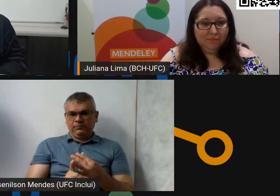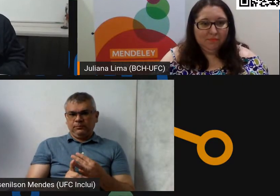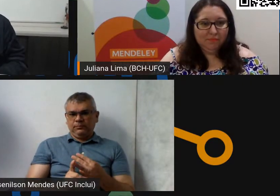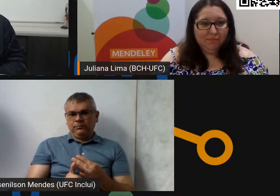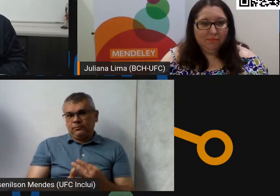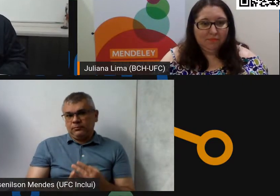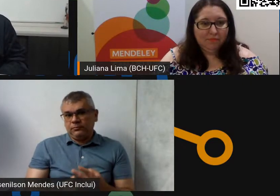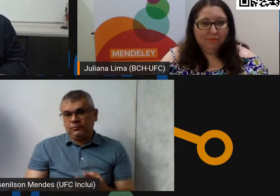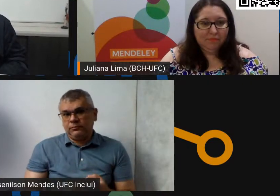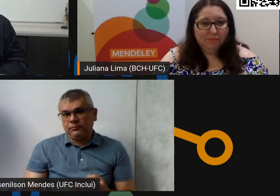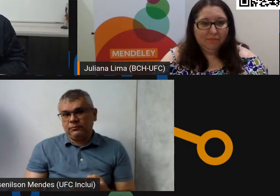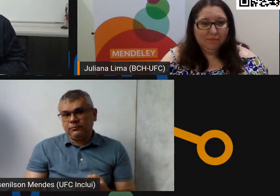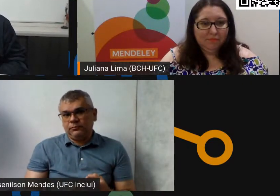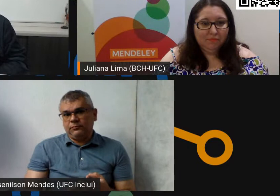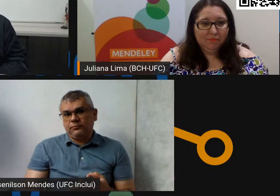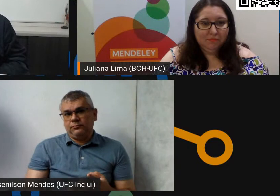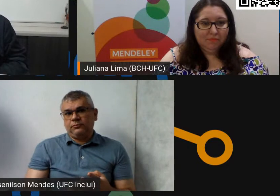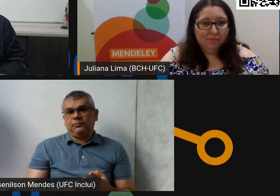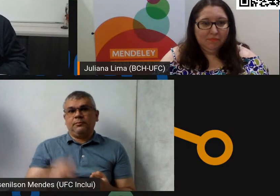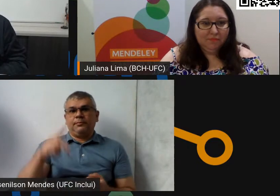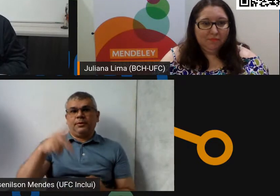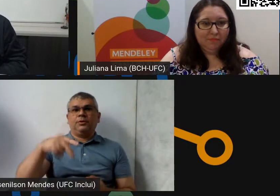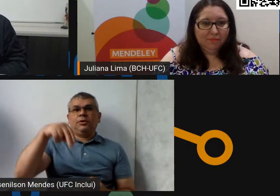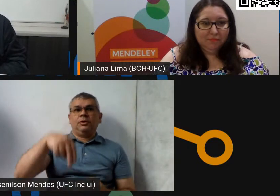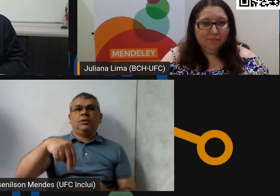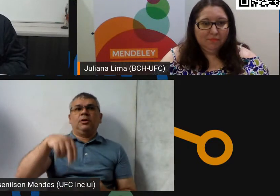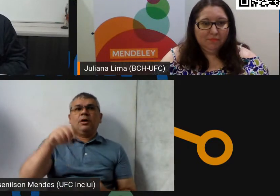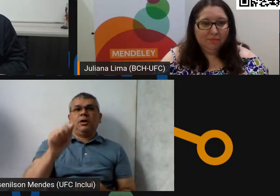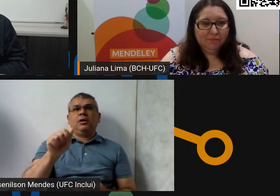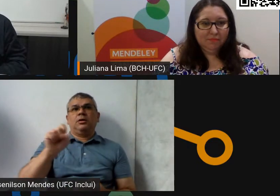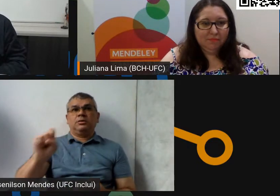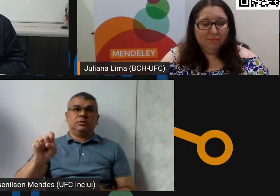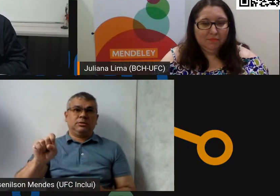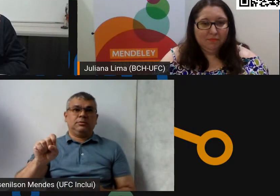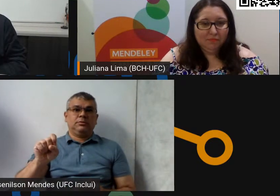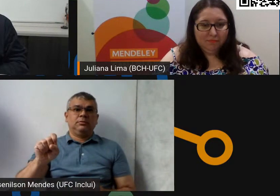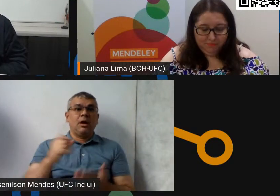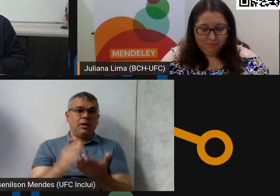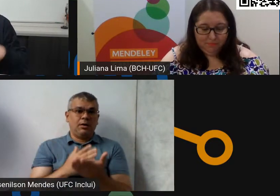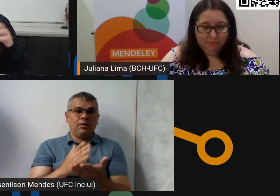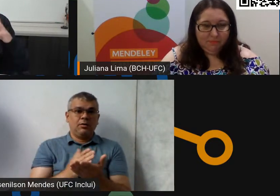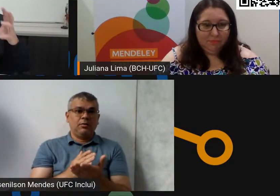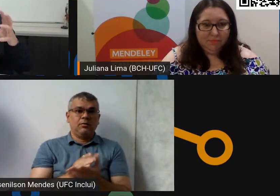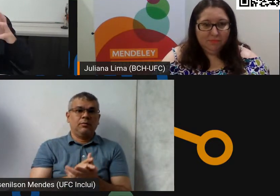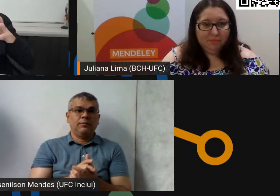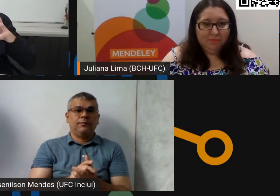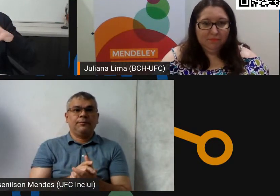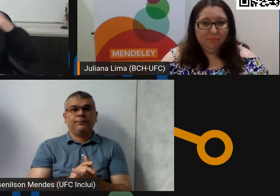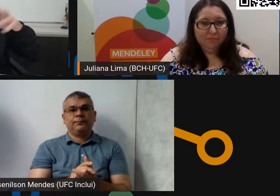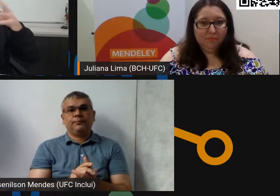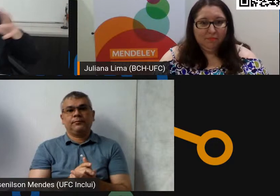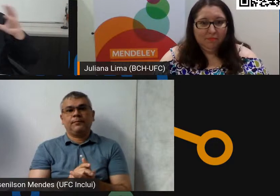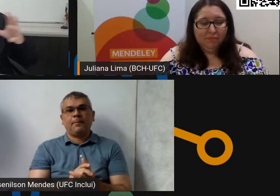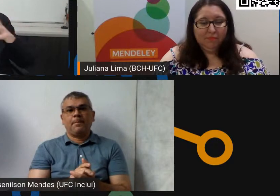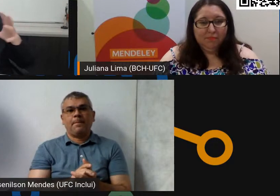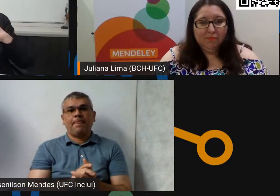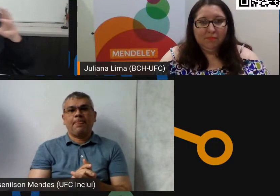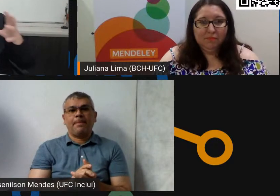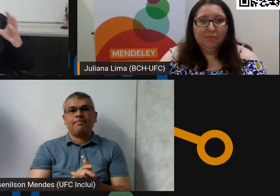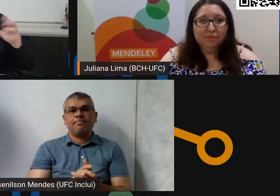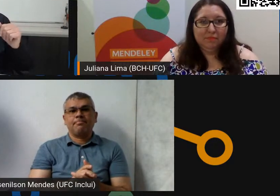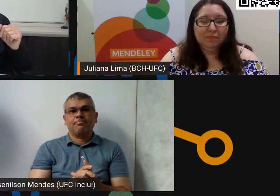chamada PNAS. P-N-A-S. É o Proceedings. É os resumos. Na